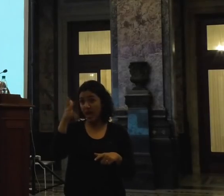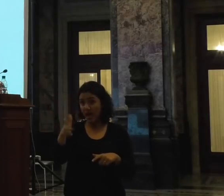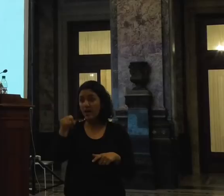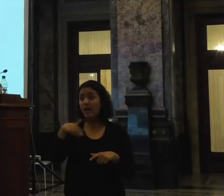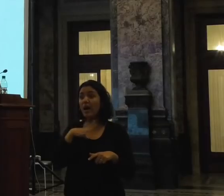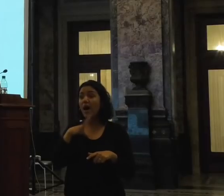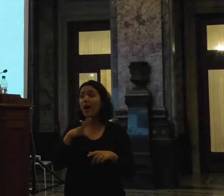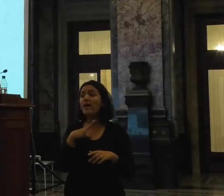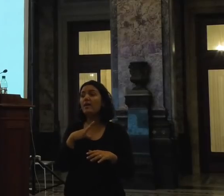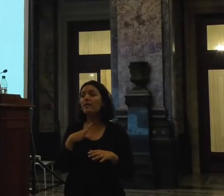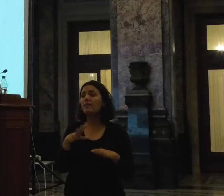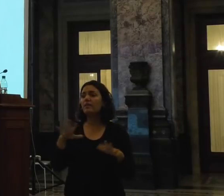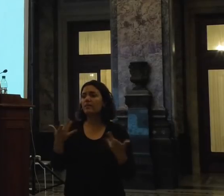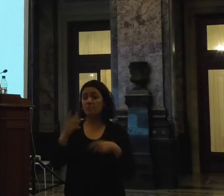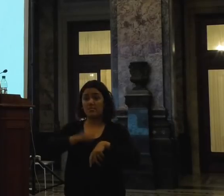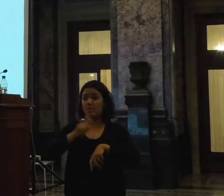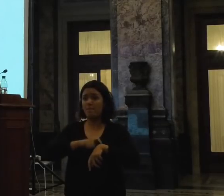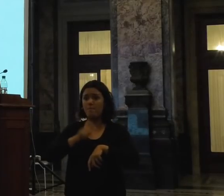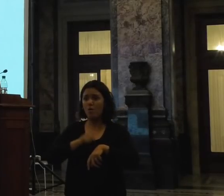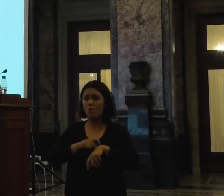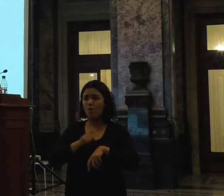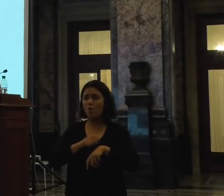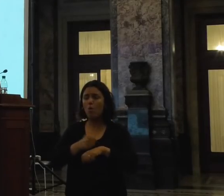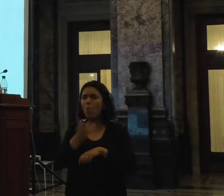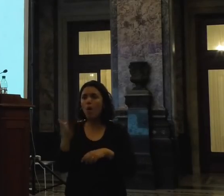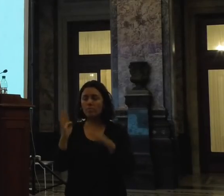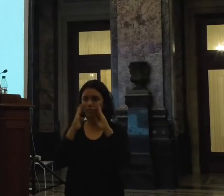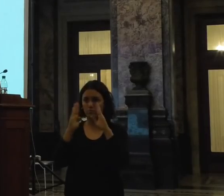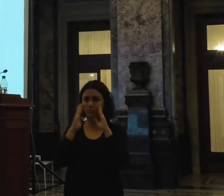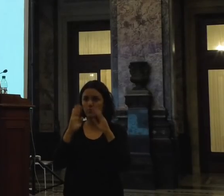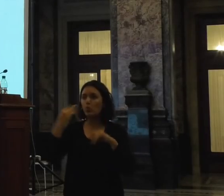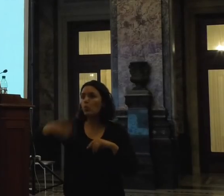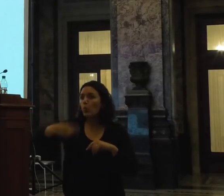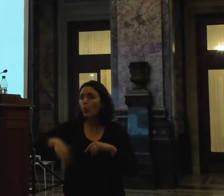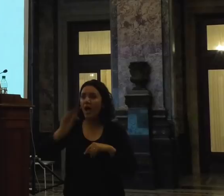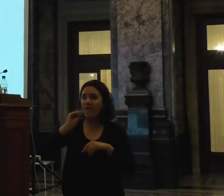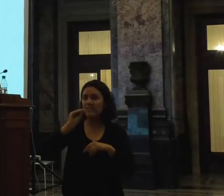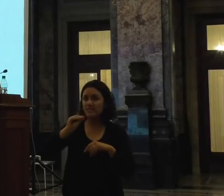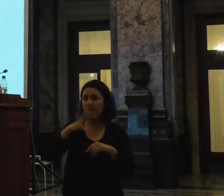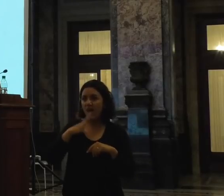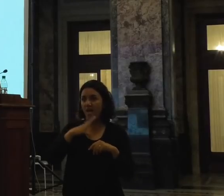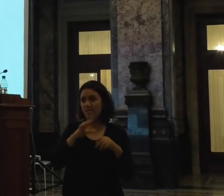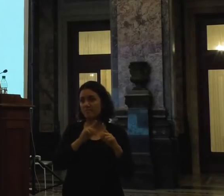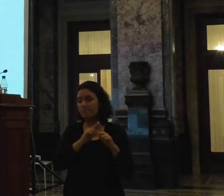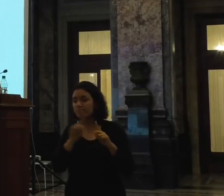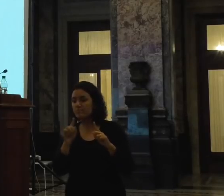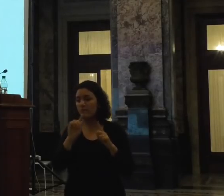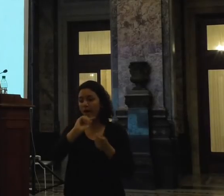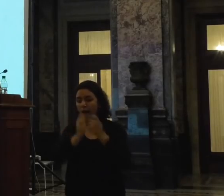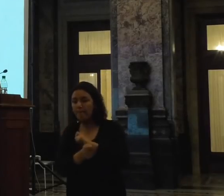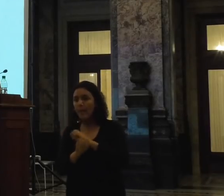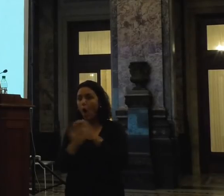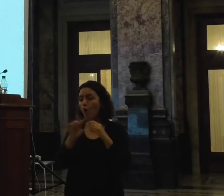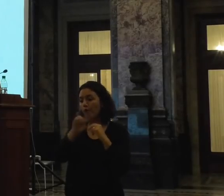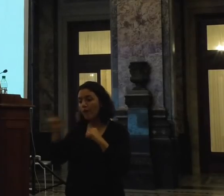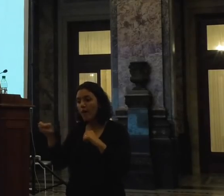una expectación temporal muy clara. Es decir, nunca se les avisa que están en un bloque fijo o en un bloque variable,